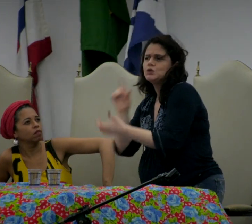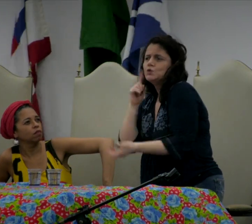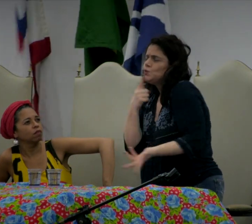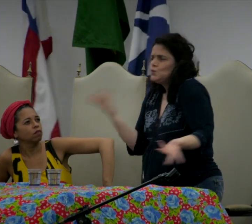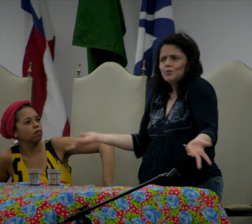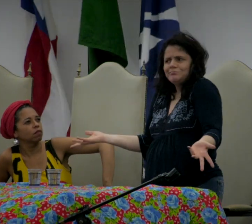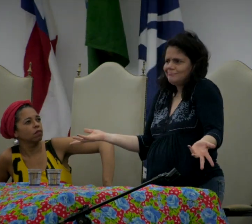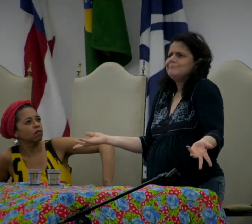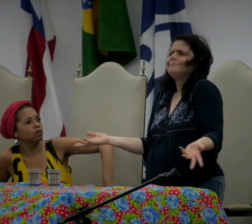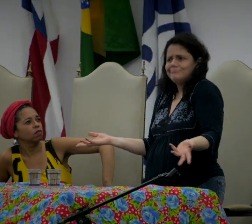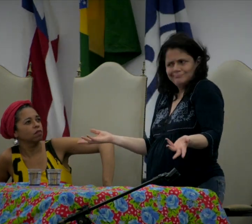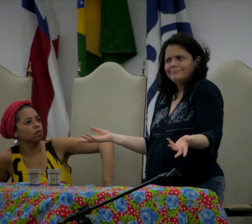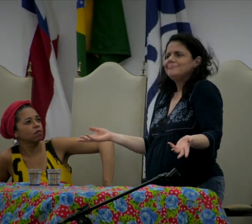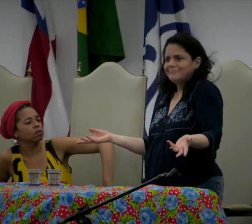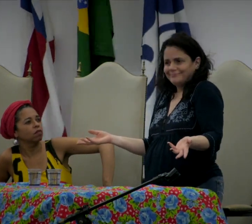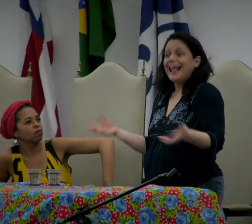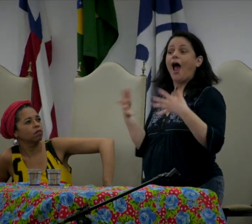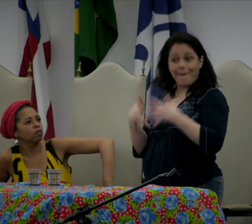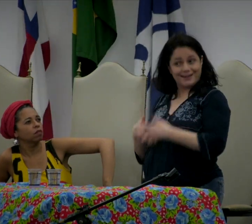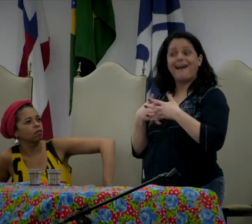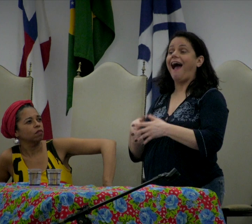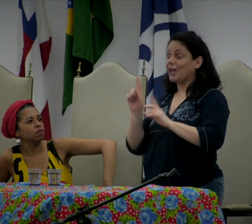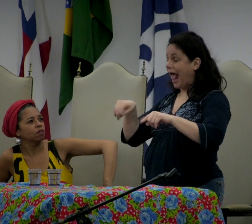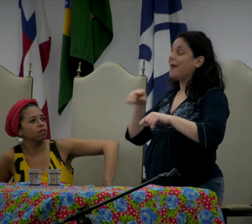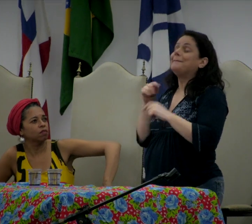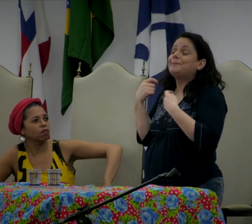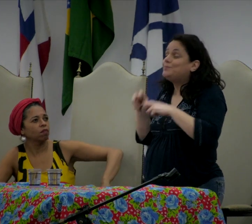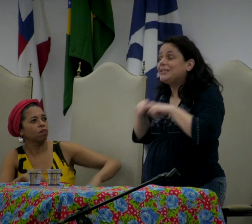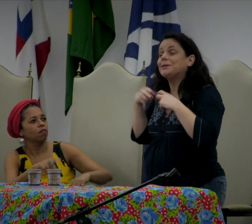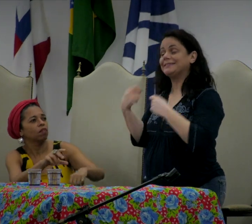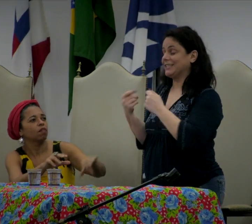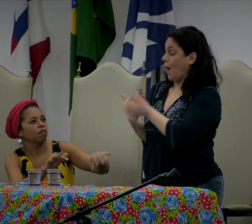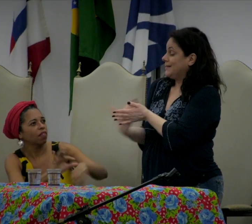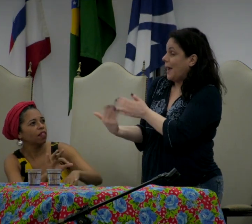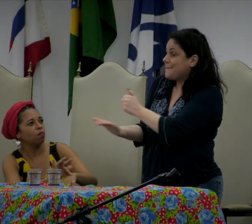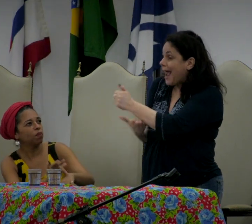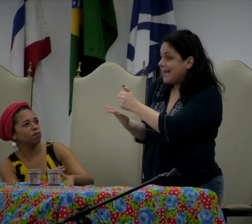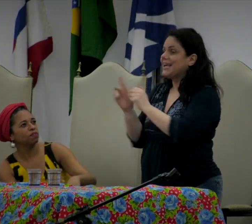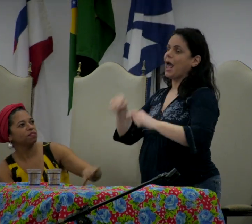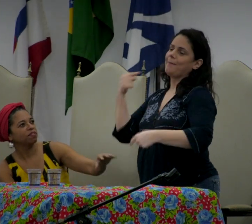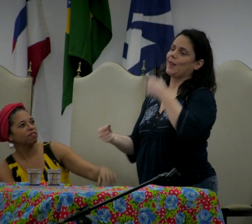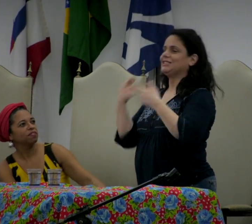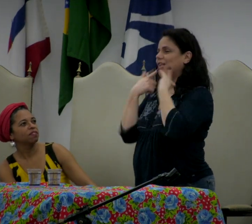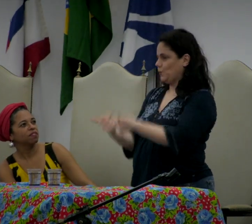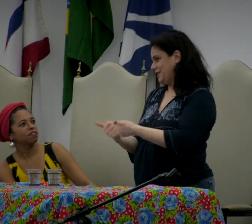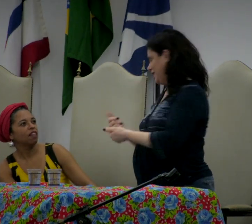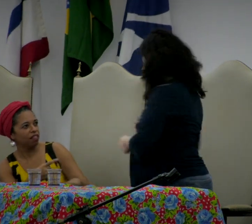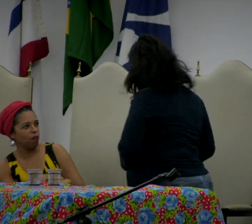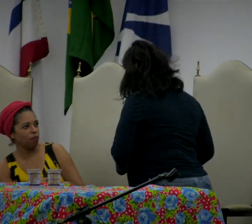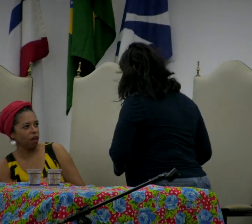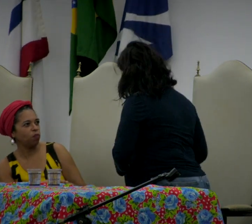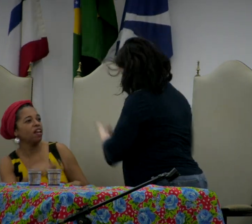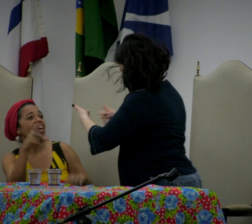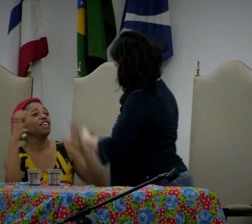aconselhou. Mas é um caso absurdo, veja só. É algo bem complicado. E é por isso que a gente precisa começar da base, que são